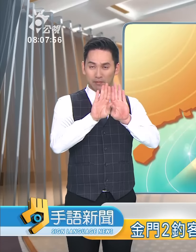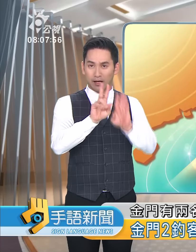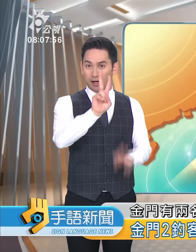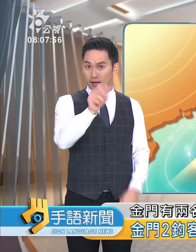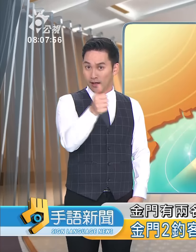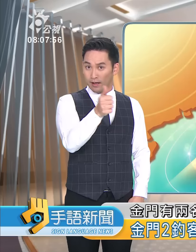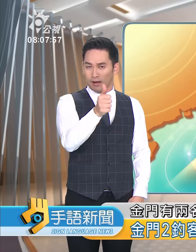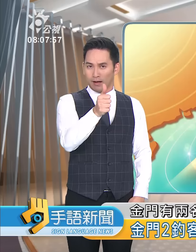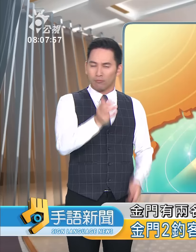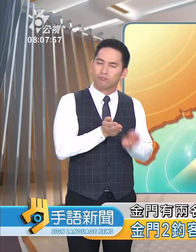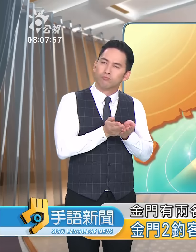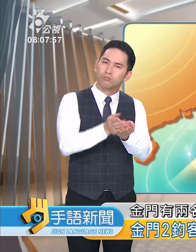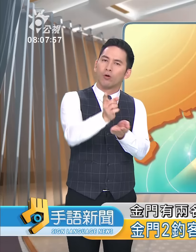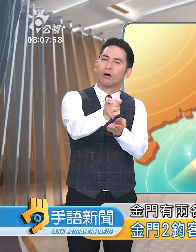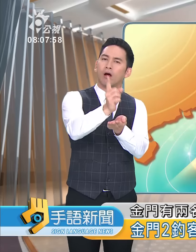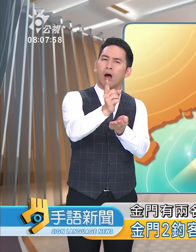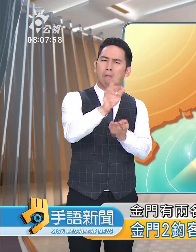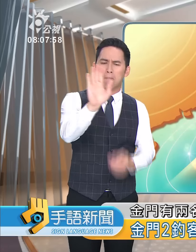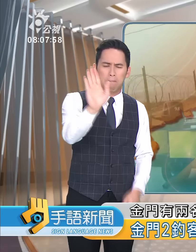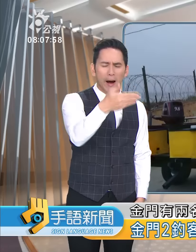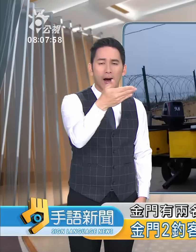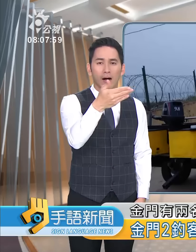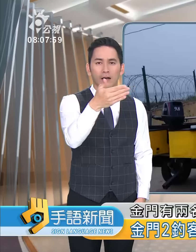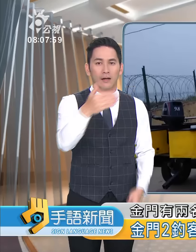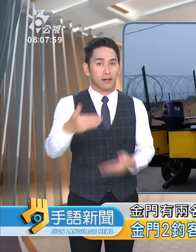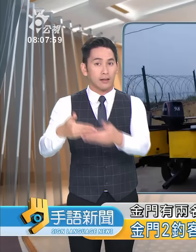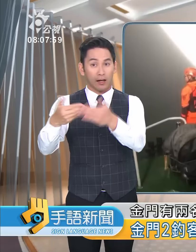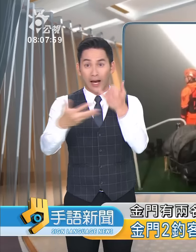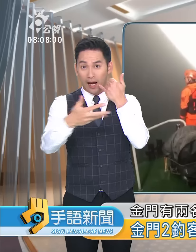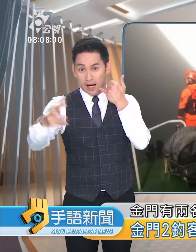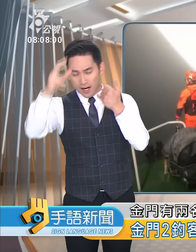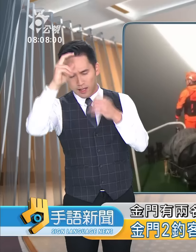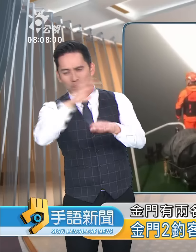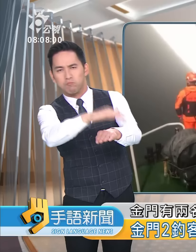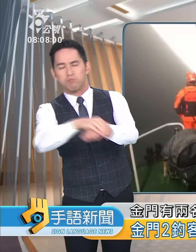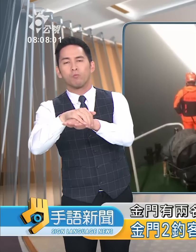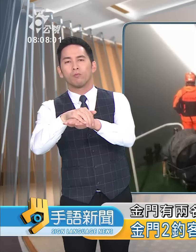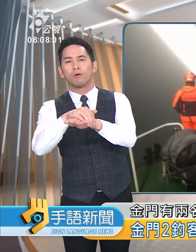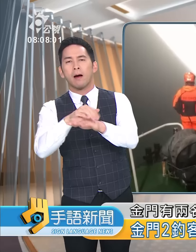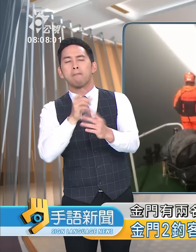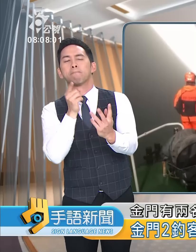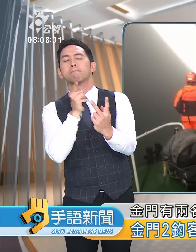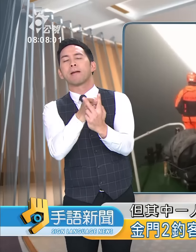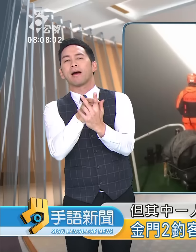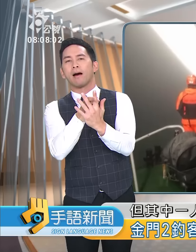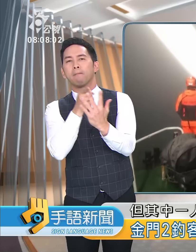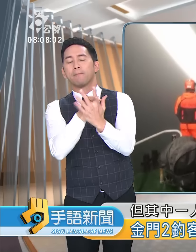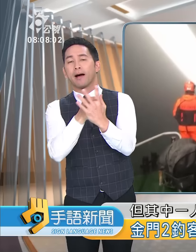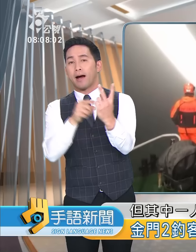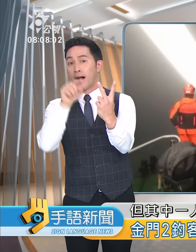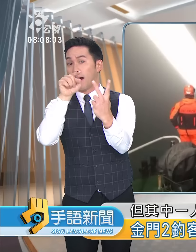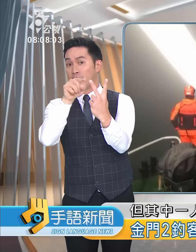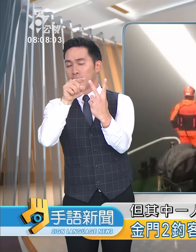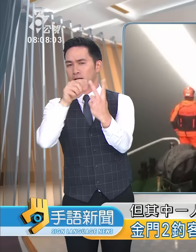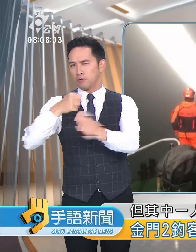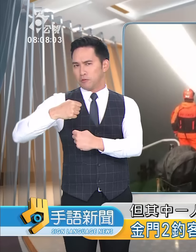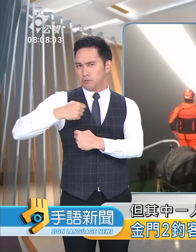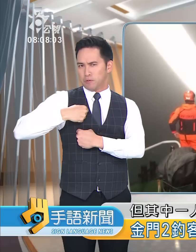金门有2名钓客被中国海警船救起，但其中一人具有现